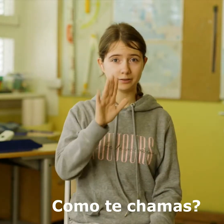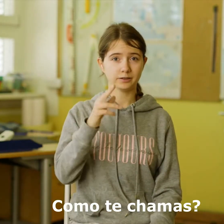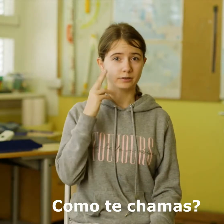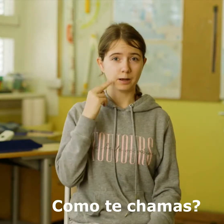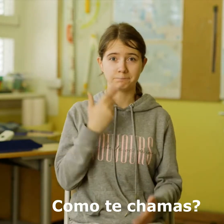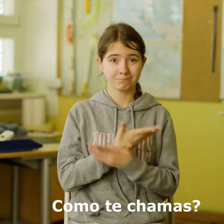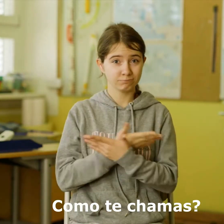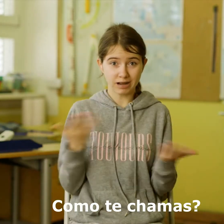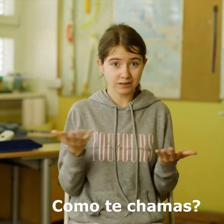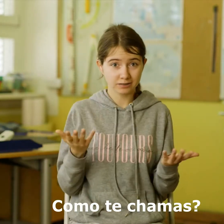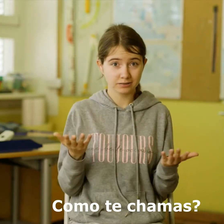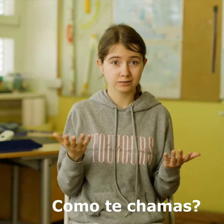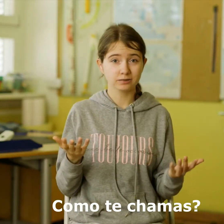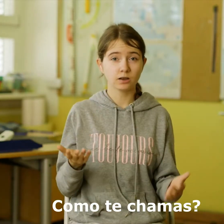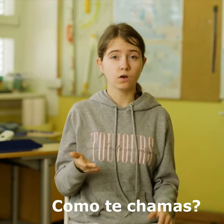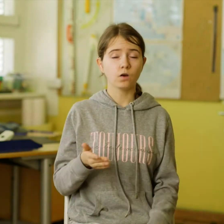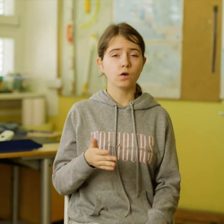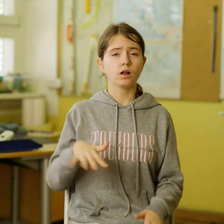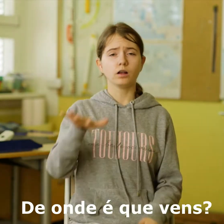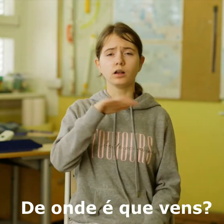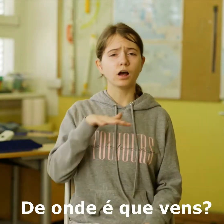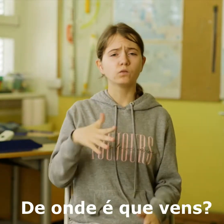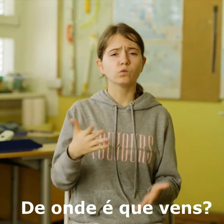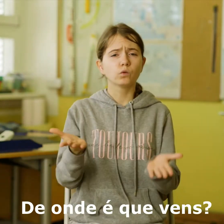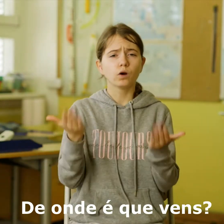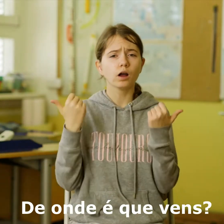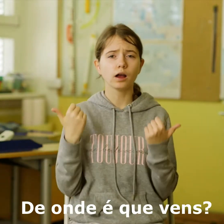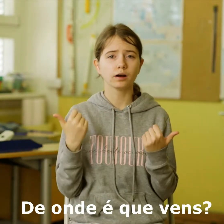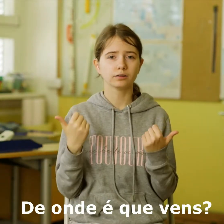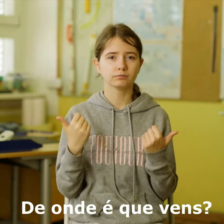Como é que te chamas? De onde é que vens?